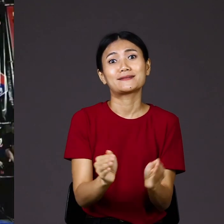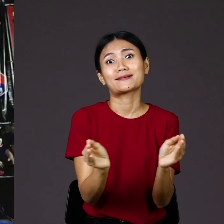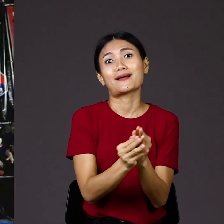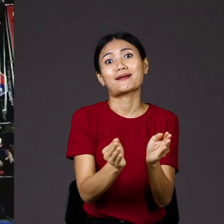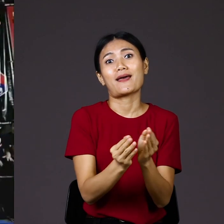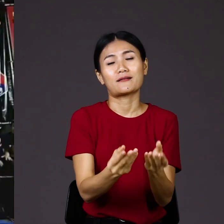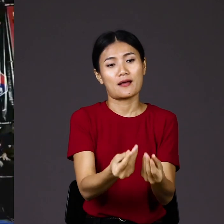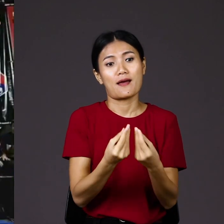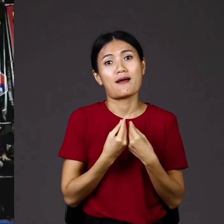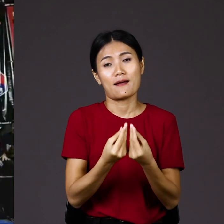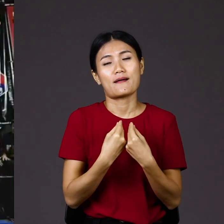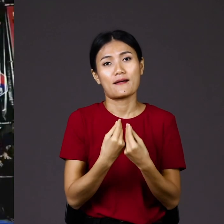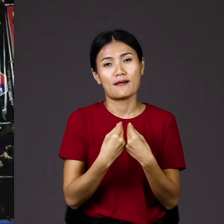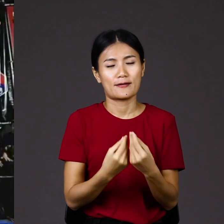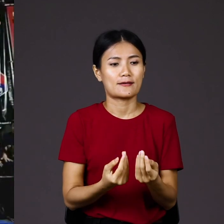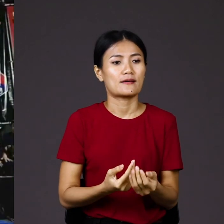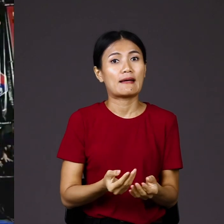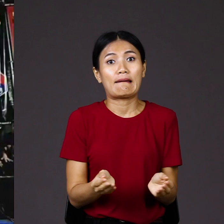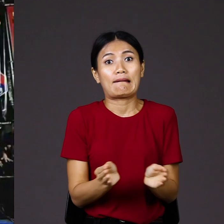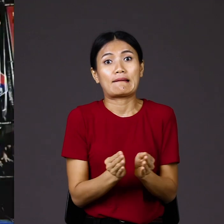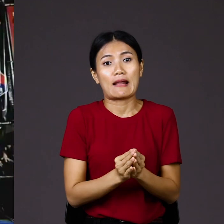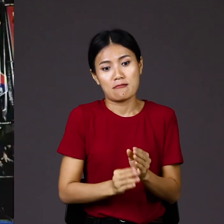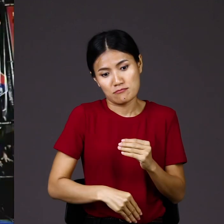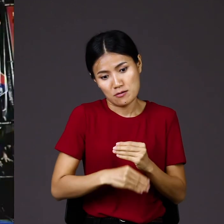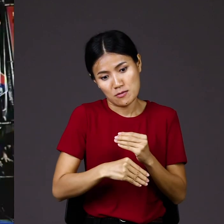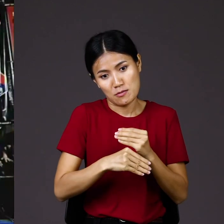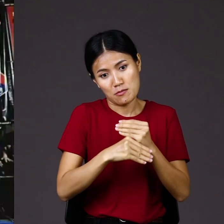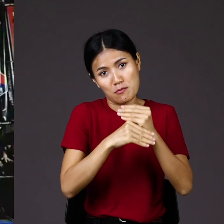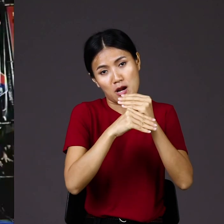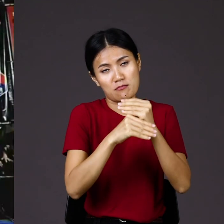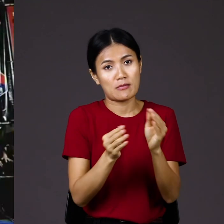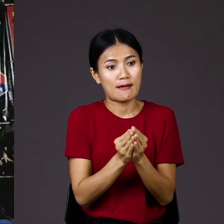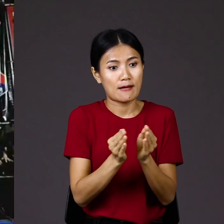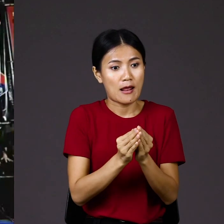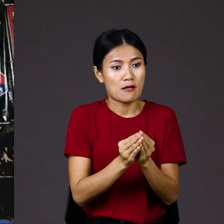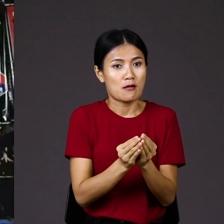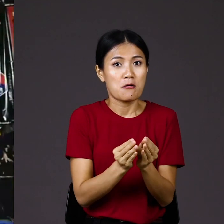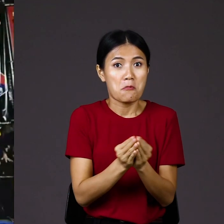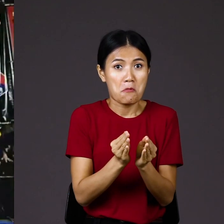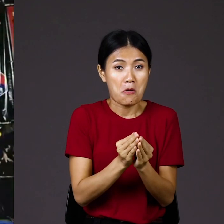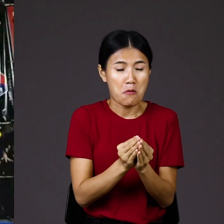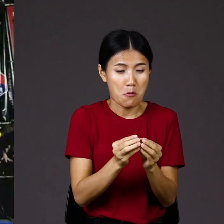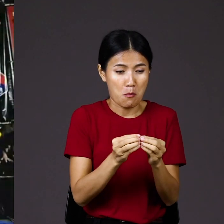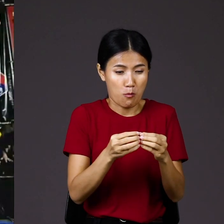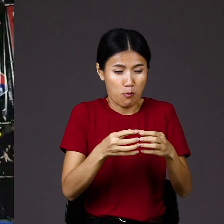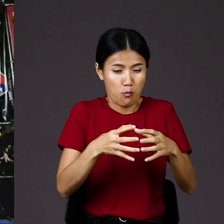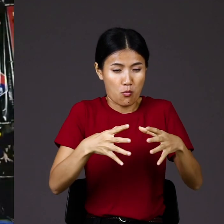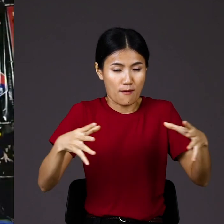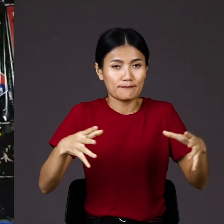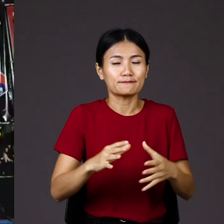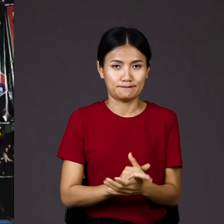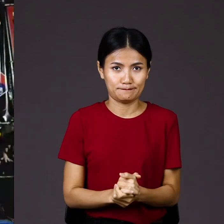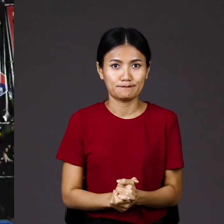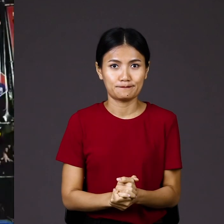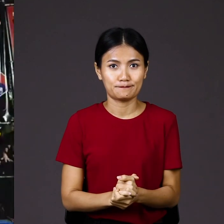ไม่มีผลอะไรทั้งสิ้นคะแนนนิยมเรามีแต่จะเพิ่มขึ้นเพิ่มขึ้นเพิ่มขึ้นไปเรื่อย